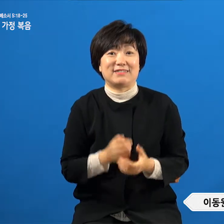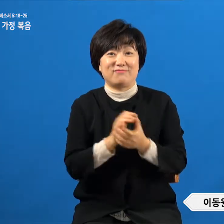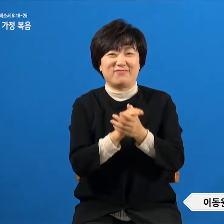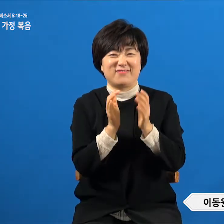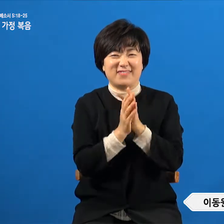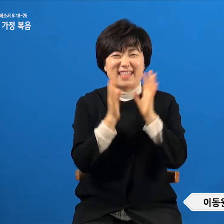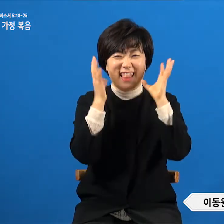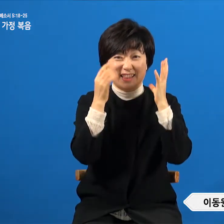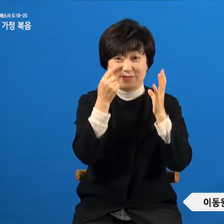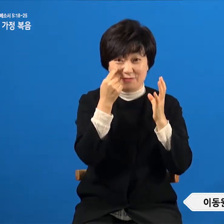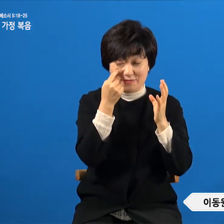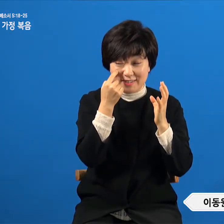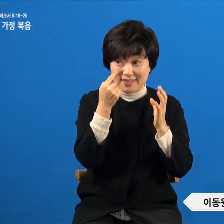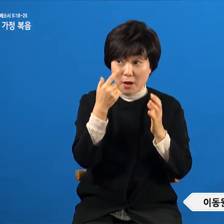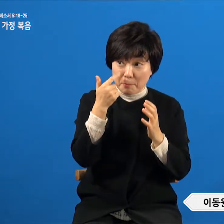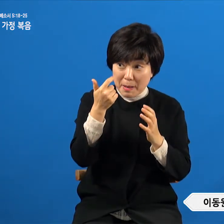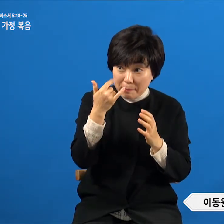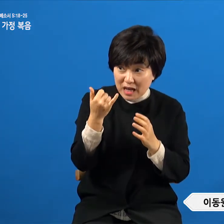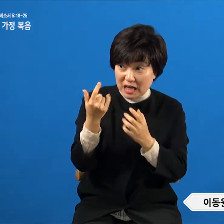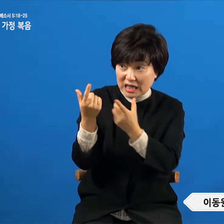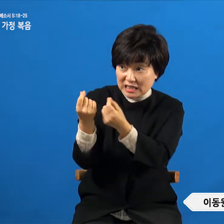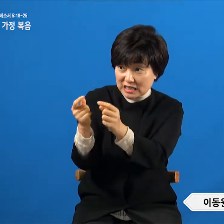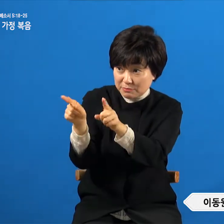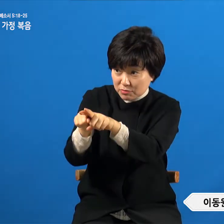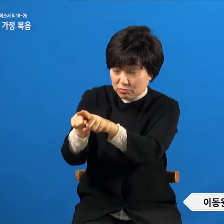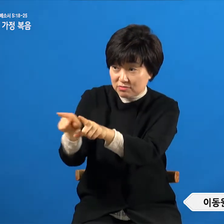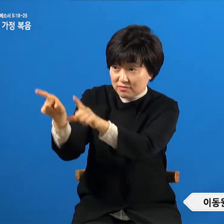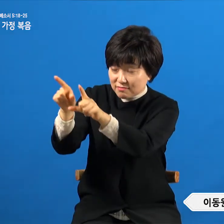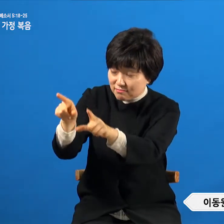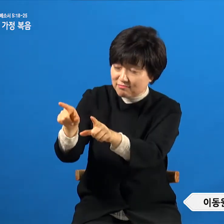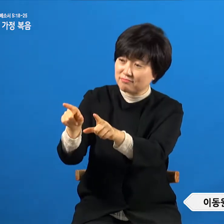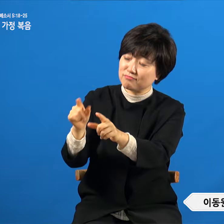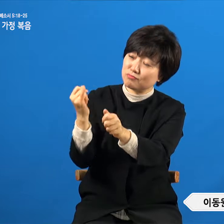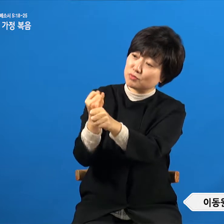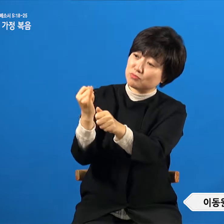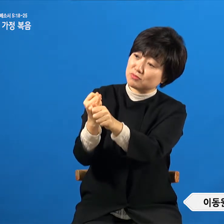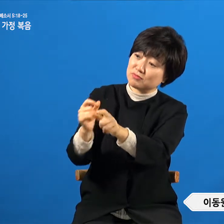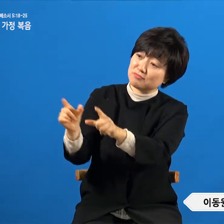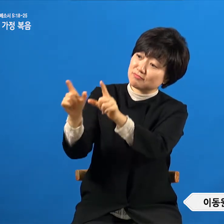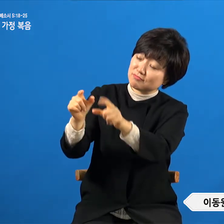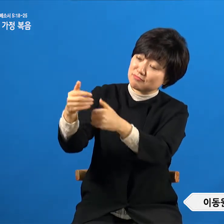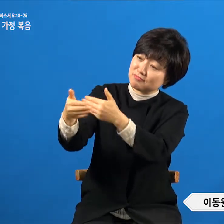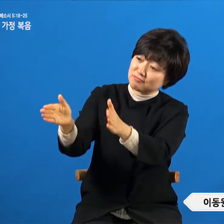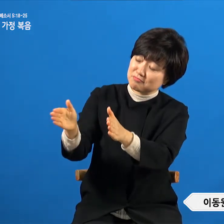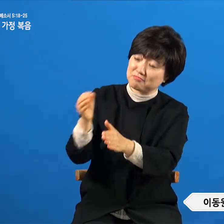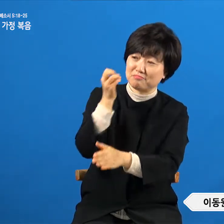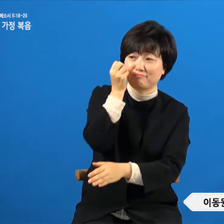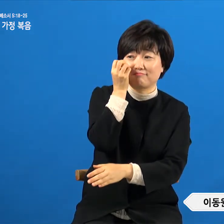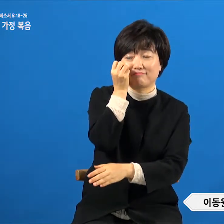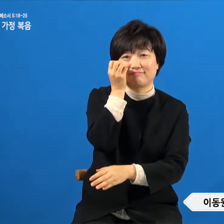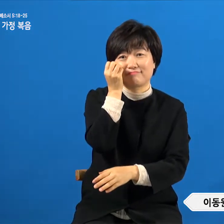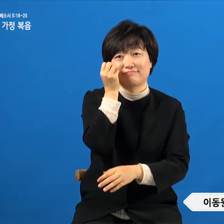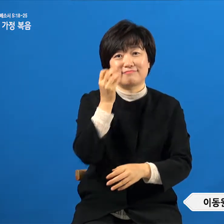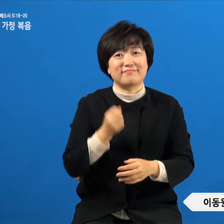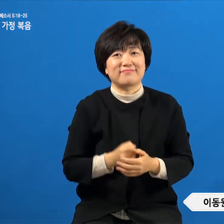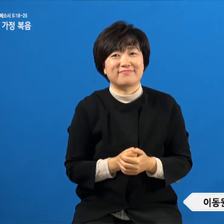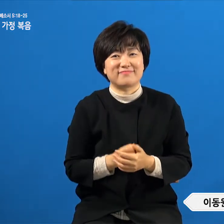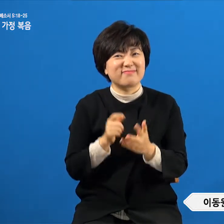예, 우리 유치원 아이들의 눈에는 엄마 아빠가 한 방을 쓰고 부부로 살아간다는 것, 신비한